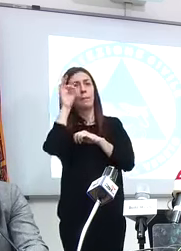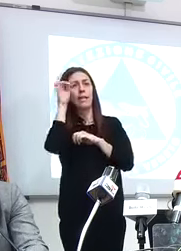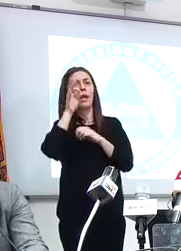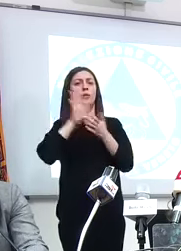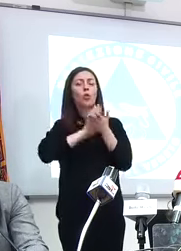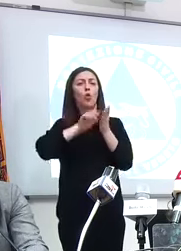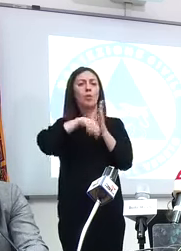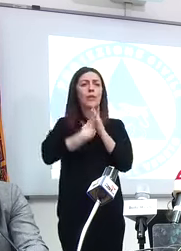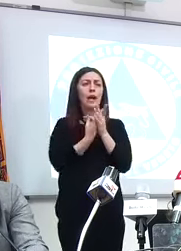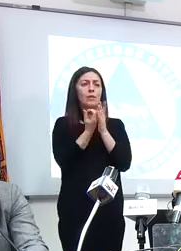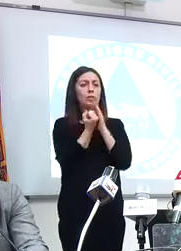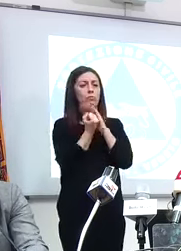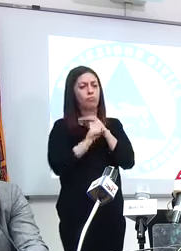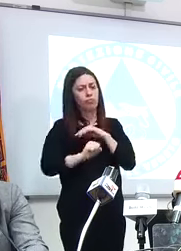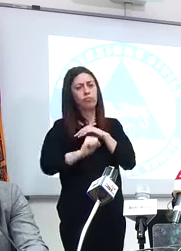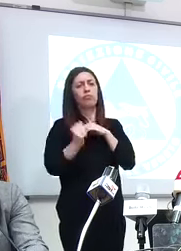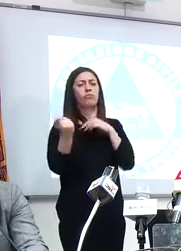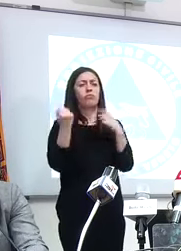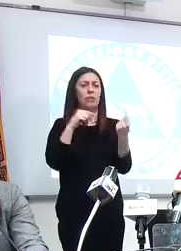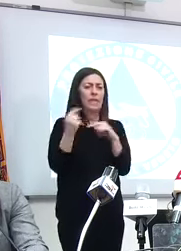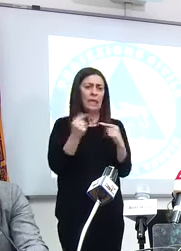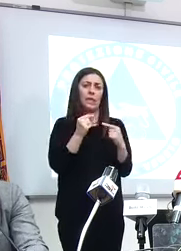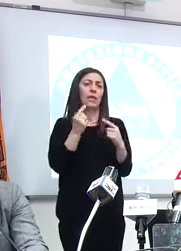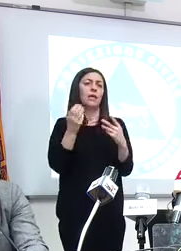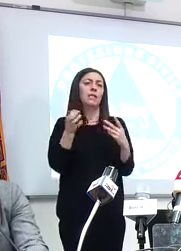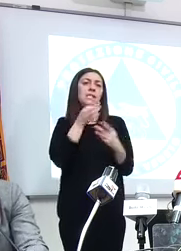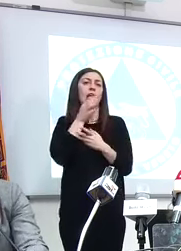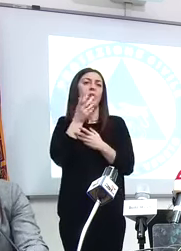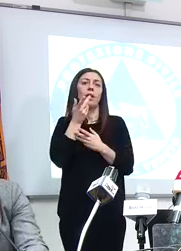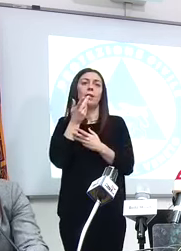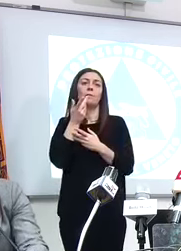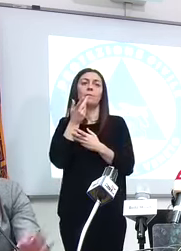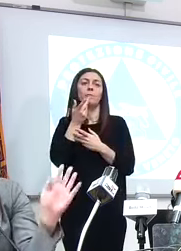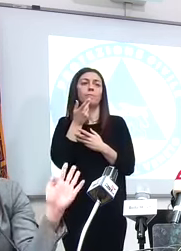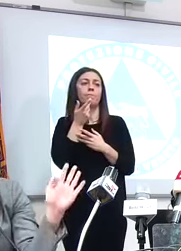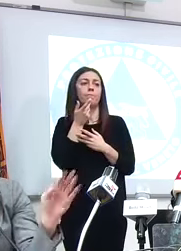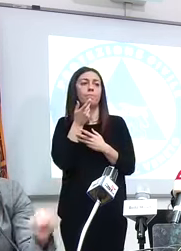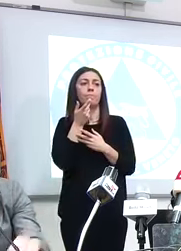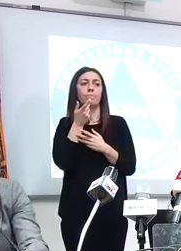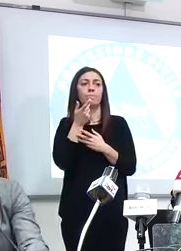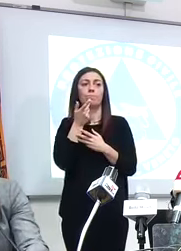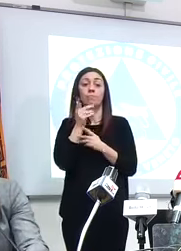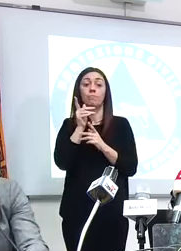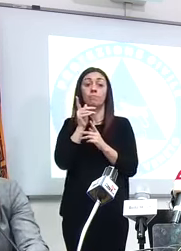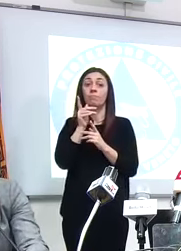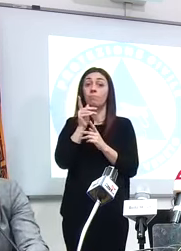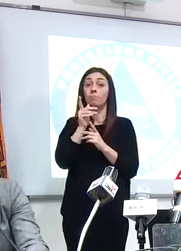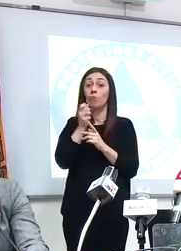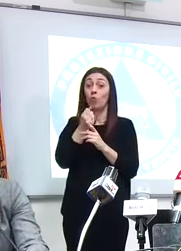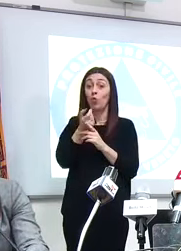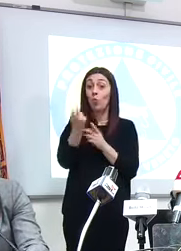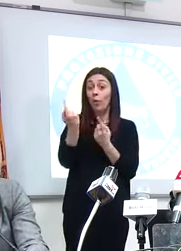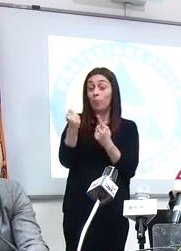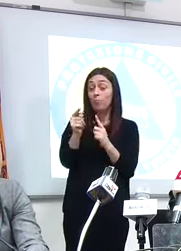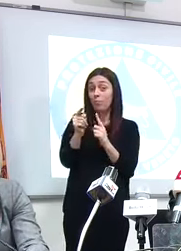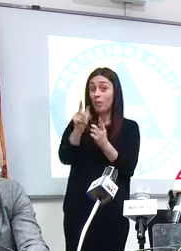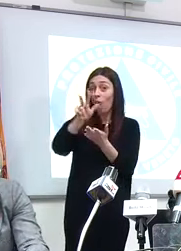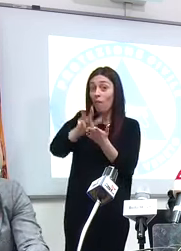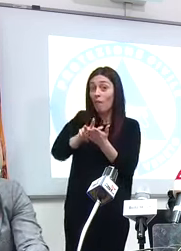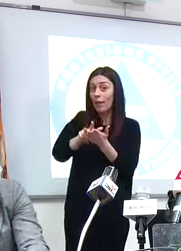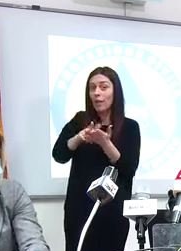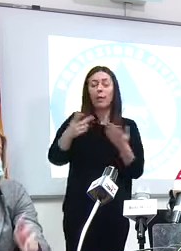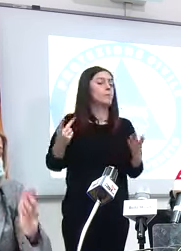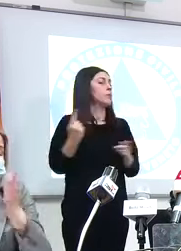Prima, sabato sera, quando abbiamo quindi fatto la videoconferenza. Quindi siamo sicuri che questi quantitativi siano rispettati? Aspettiamo conferma. Per AstraZeneca